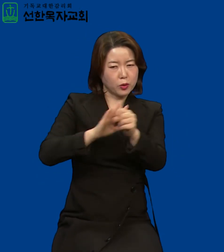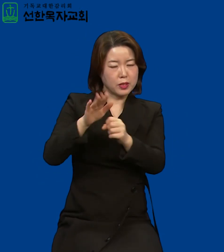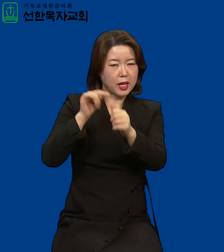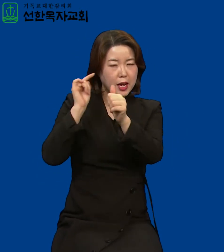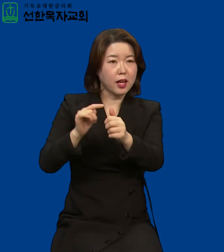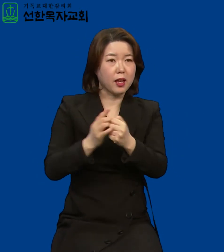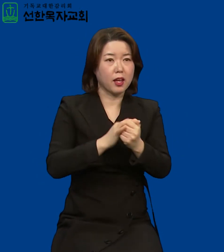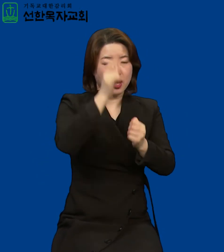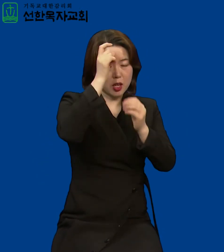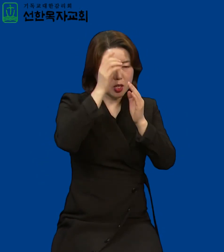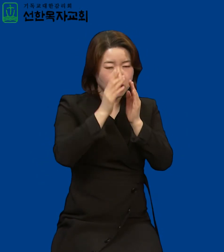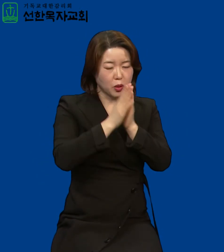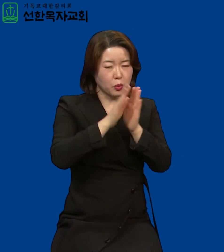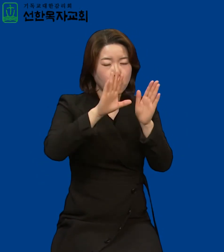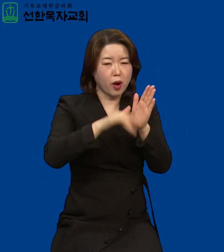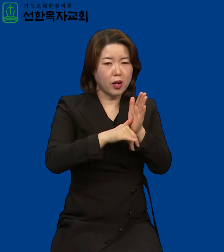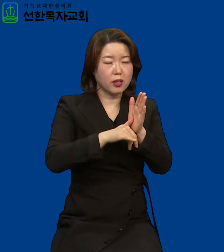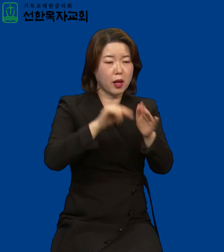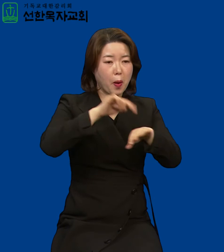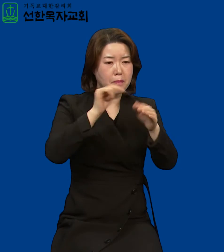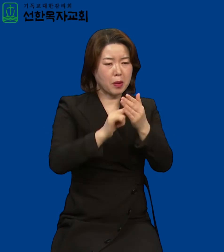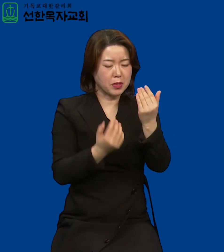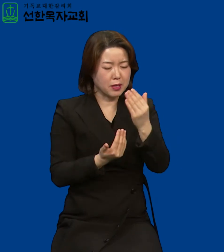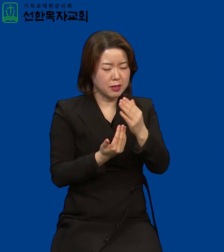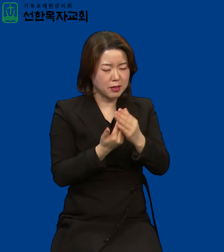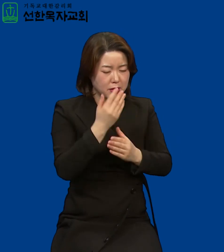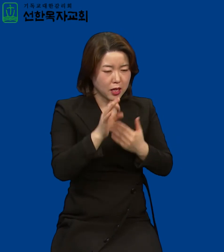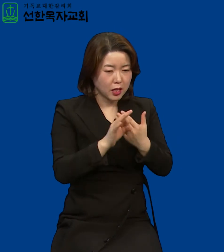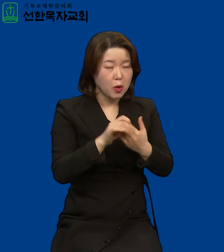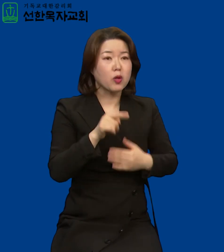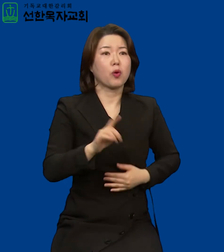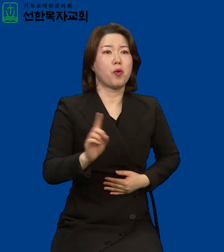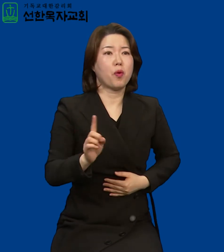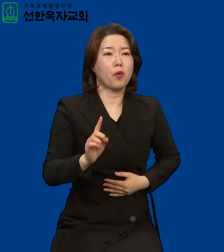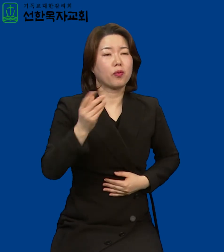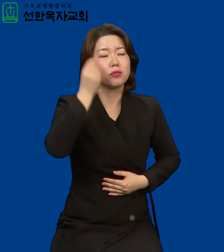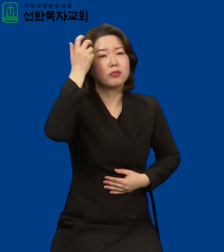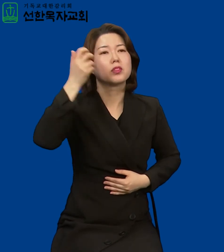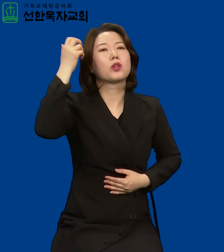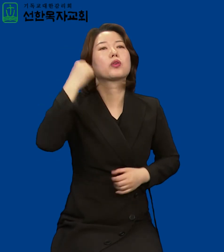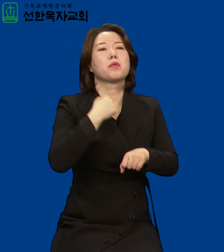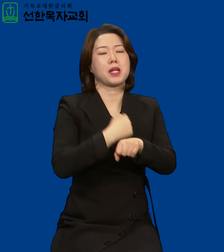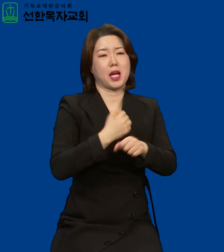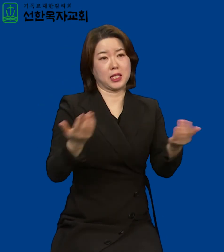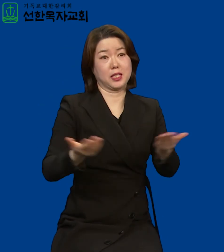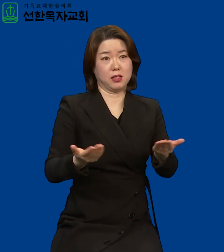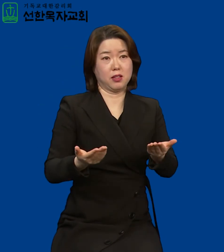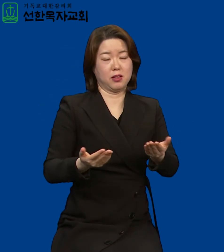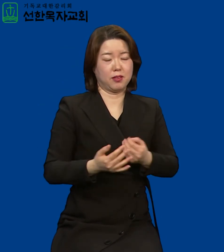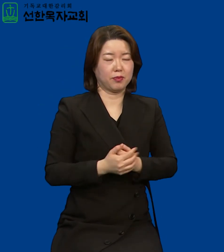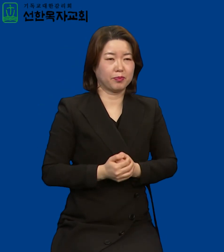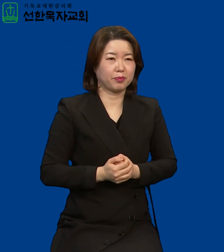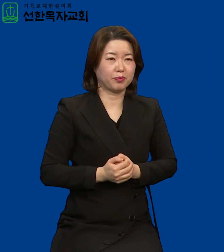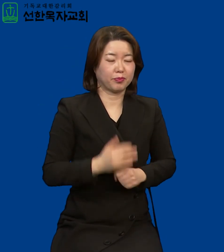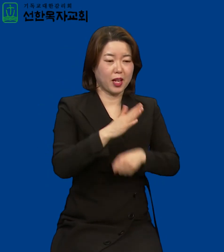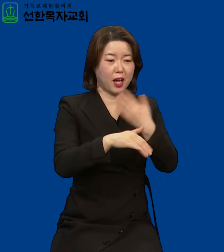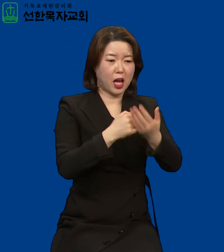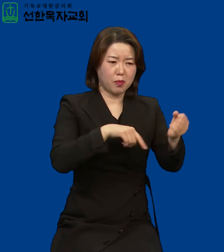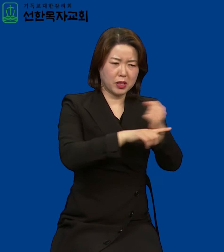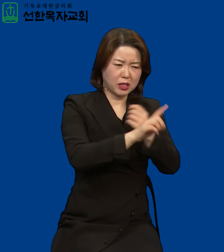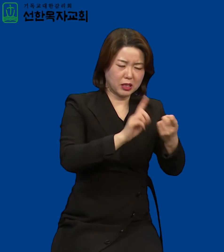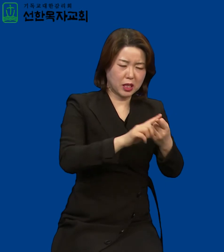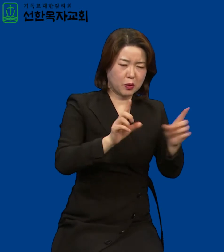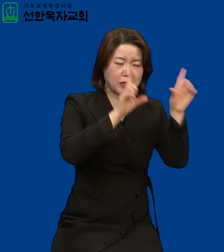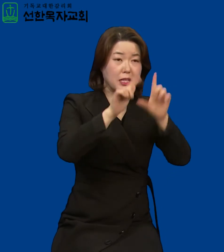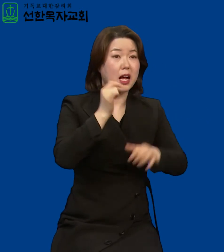하면 그런 마음이 여러분 속에 일어나면 성령께서 하신 거예요. 여러분이 하나님 뜻대로 살지 못할